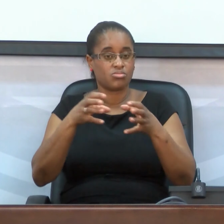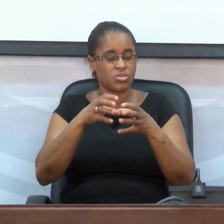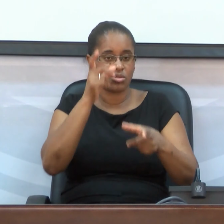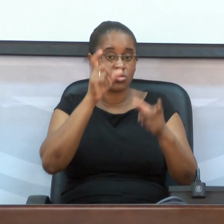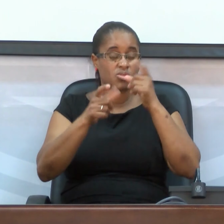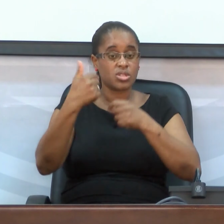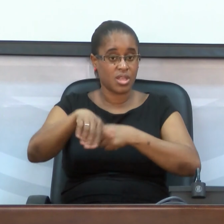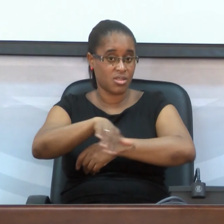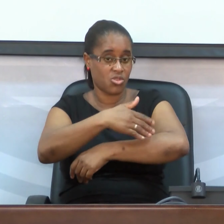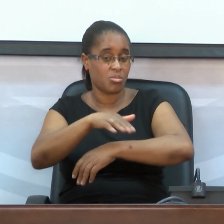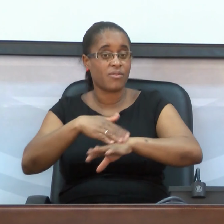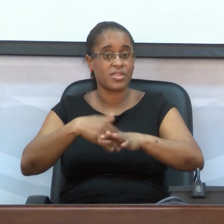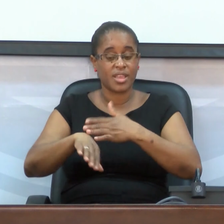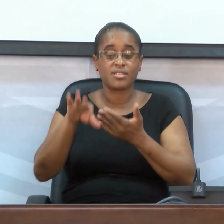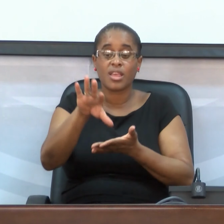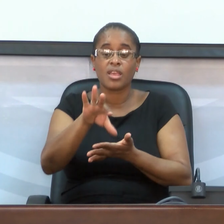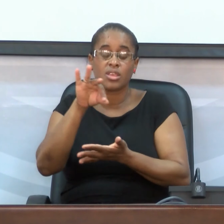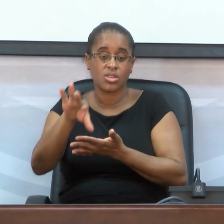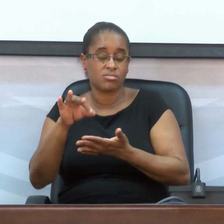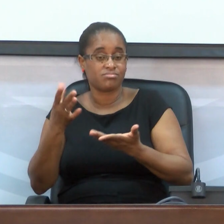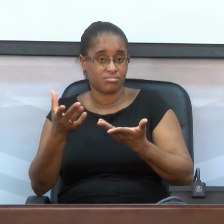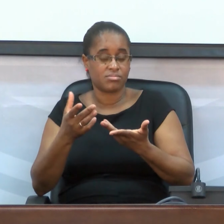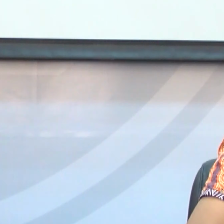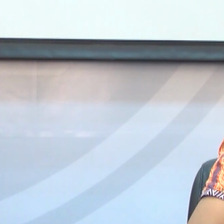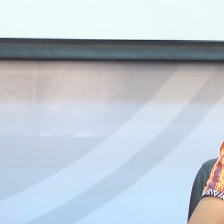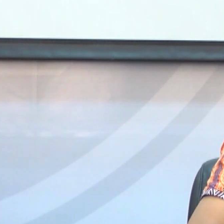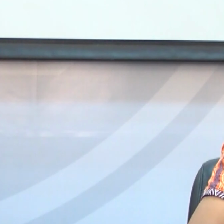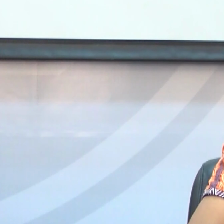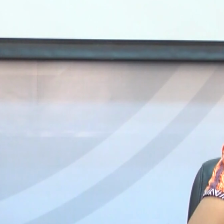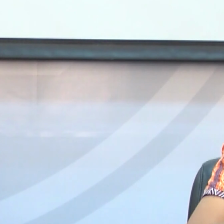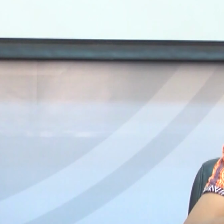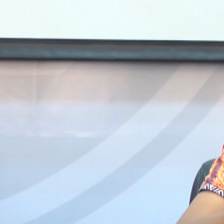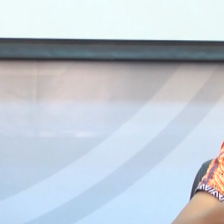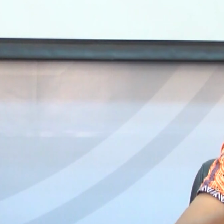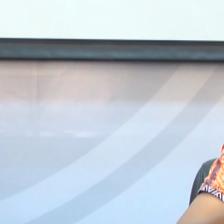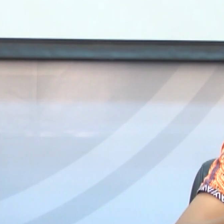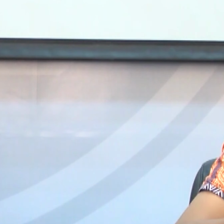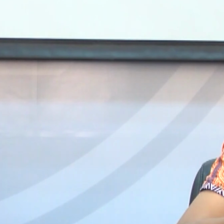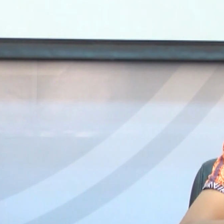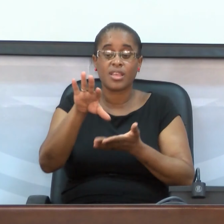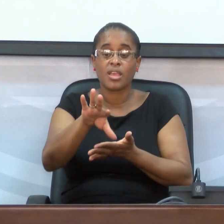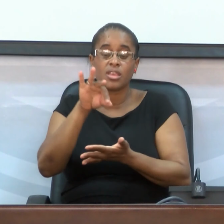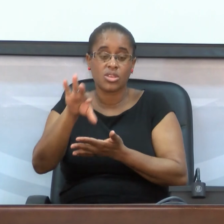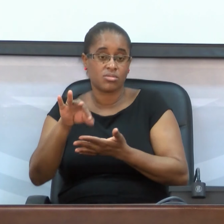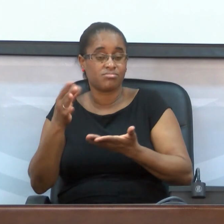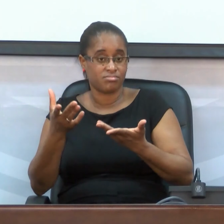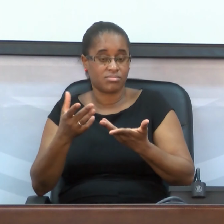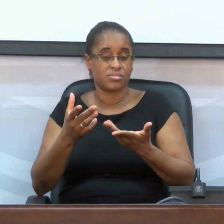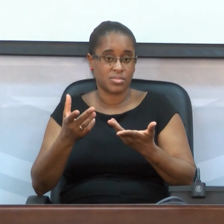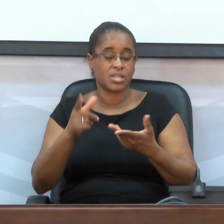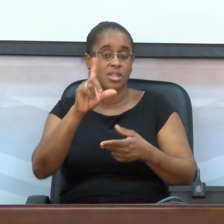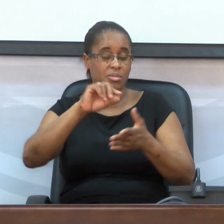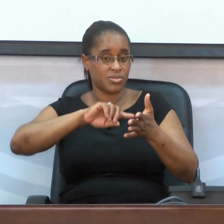para fazer essa colheita e também os testes. Pelo que a Maria da Luz Lima pede a colaboração da